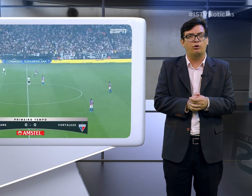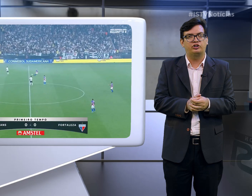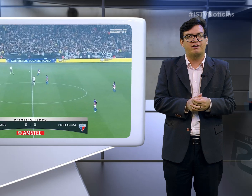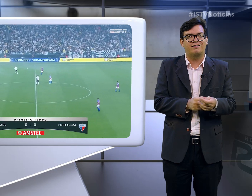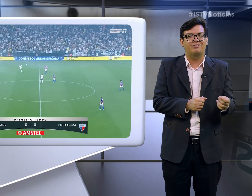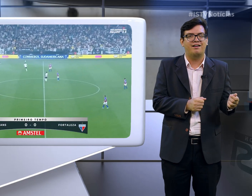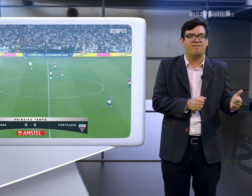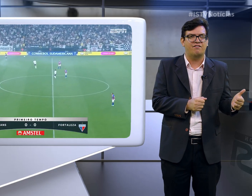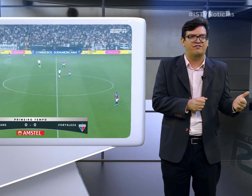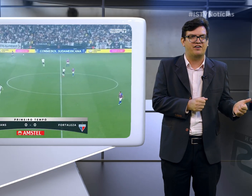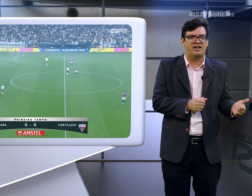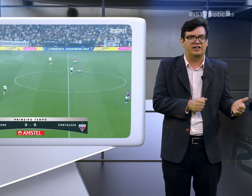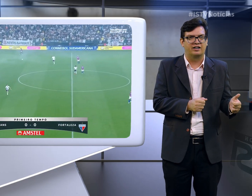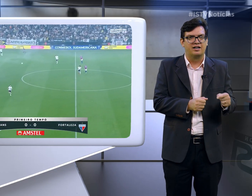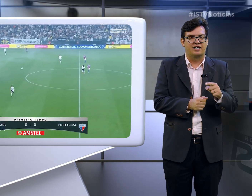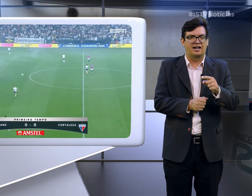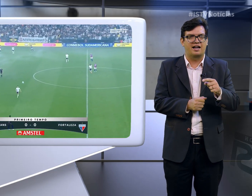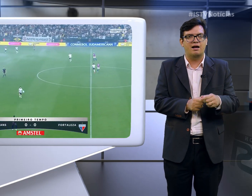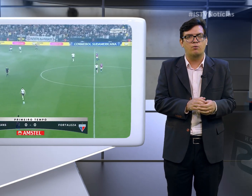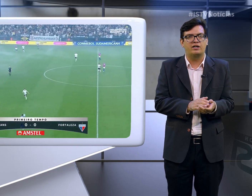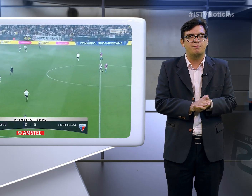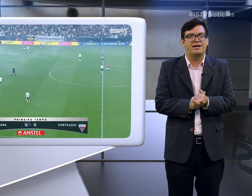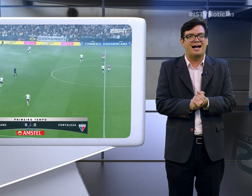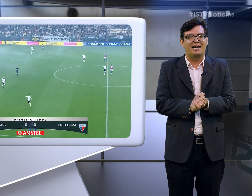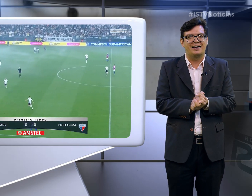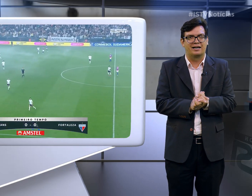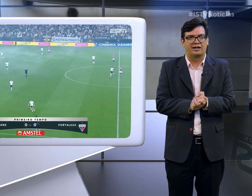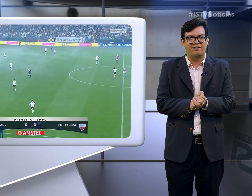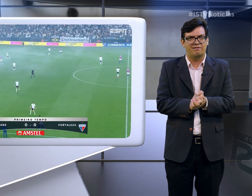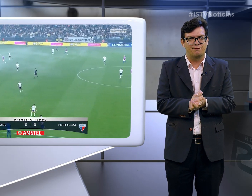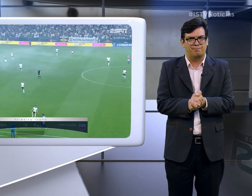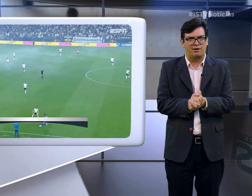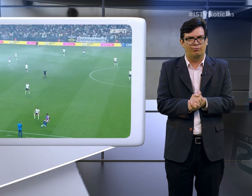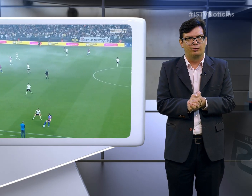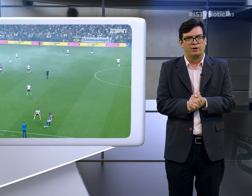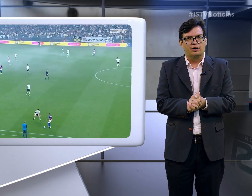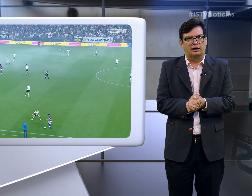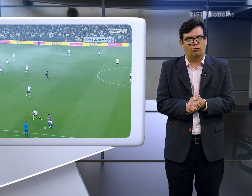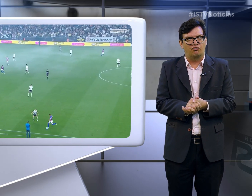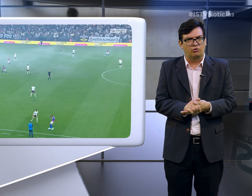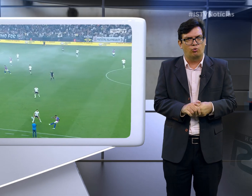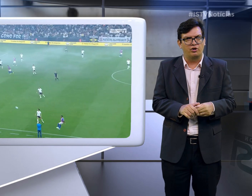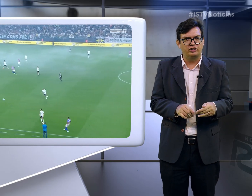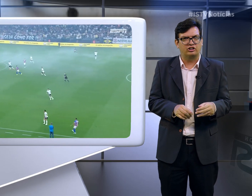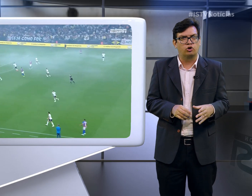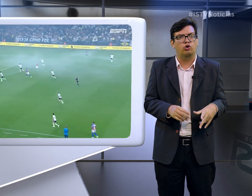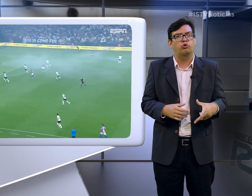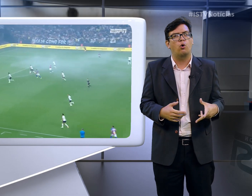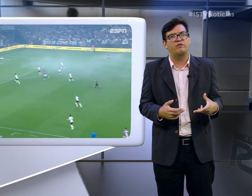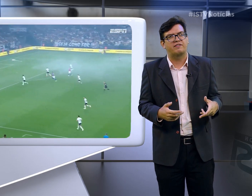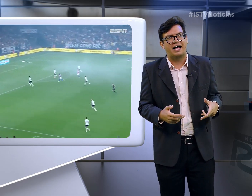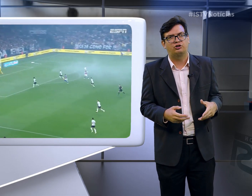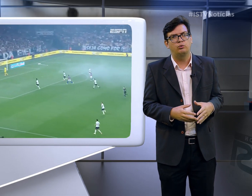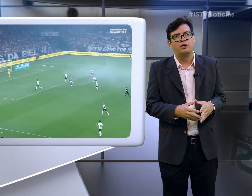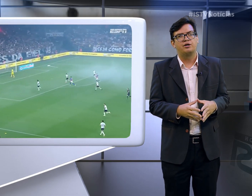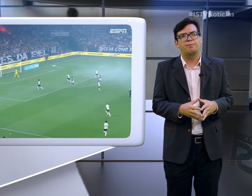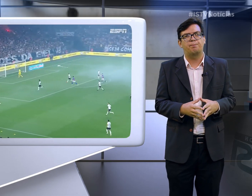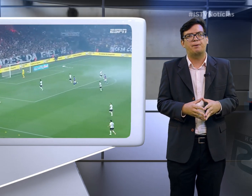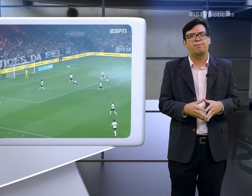noite desta terça-feira, lá na Neoquímica Arena, em São Paulo. A torcida do Corinthians lotou o estádio e